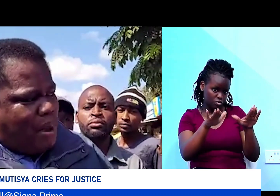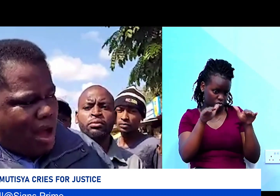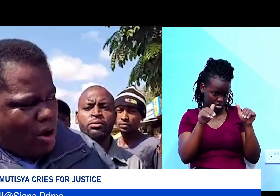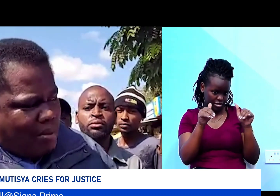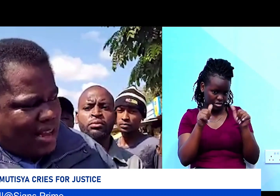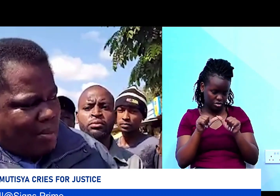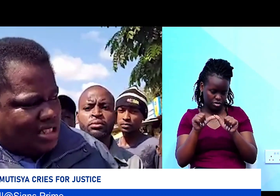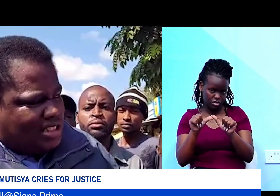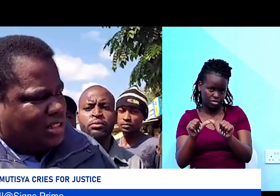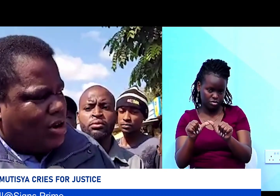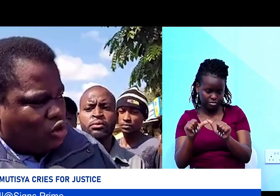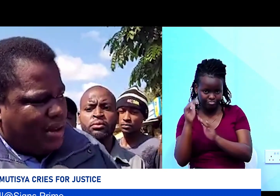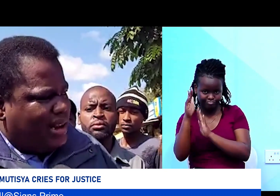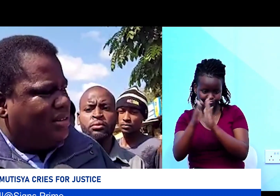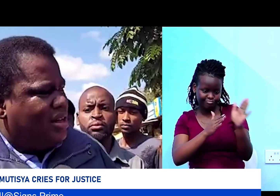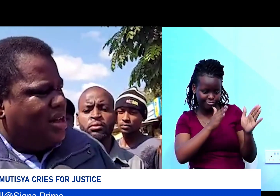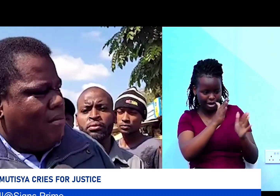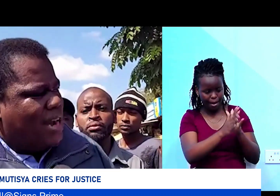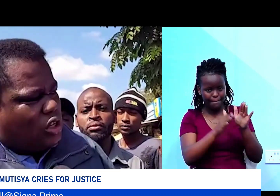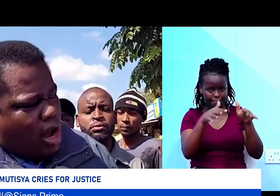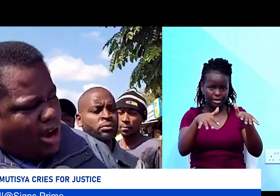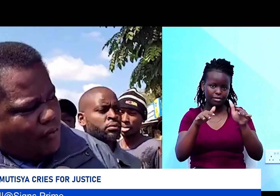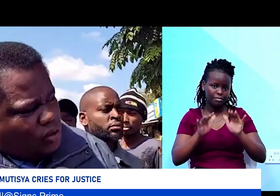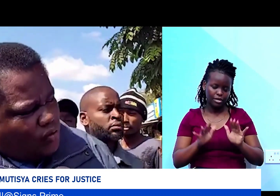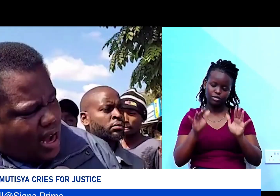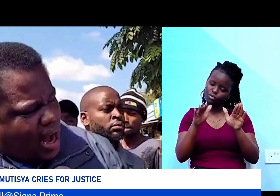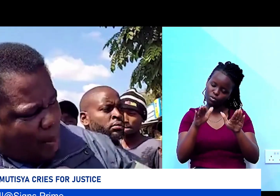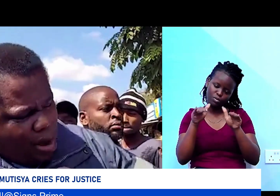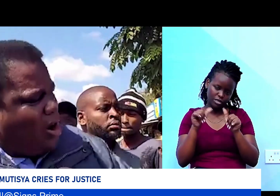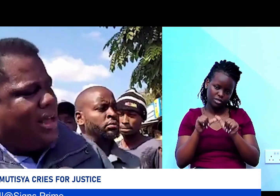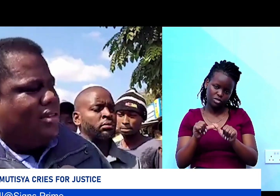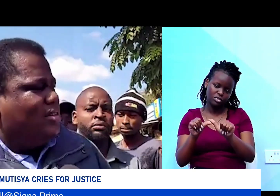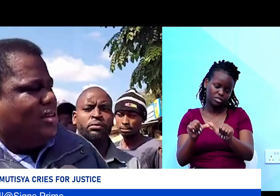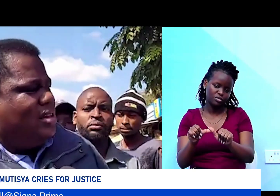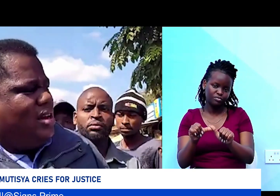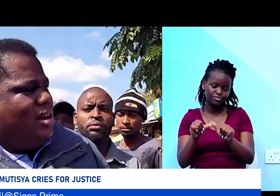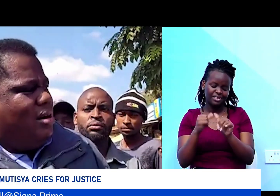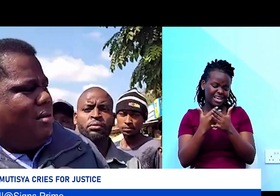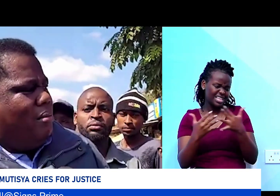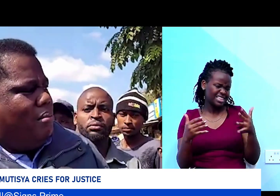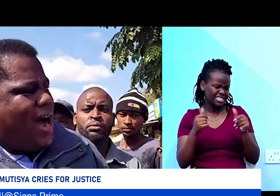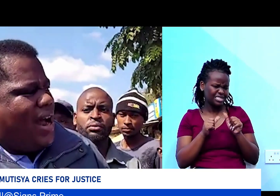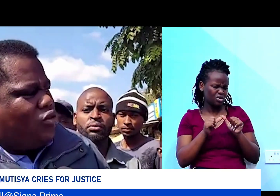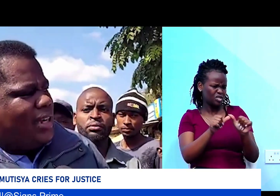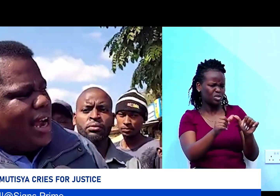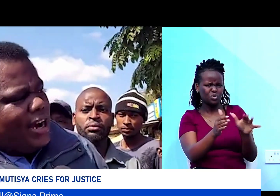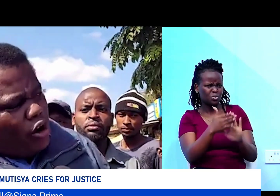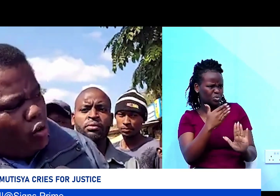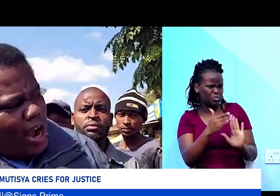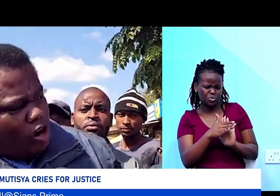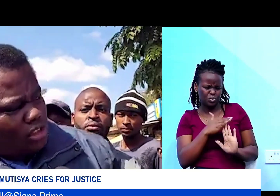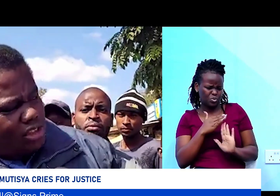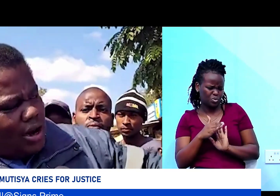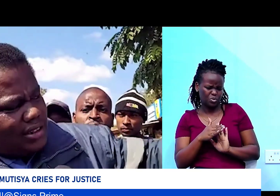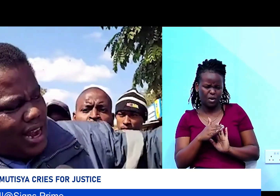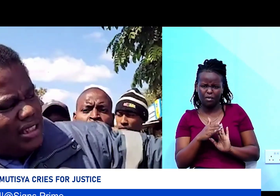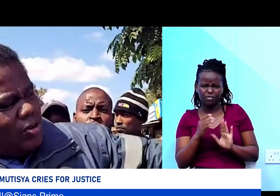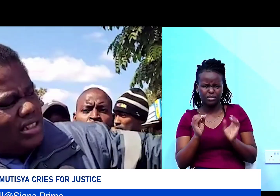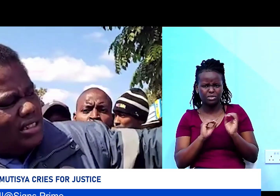mipango ya mazishi tunasubiri, bado tunaona vitu vinaenda polepole. maana tunataka kuna dots tunataka ziwe